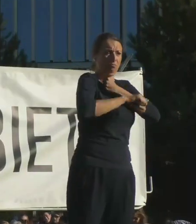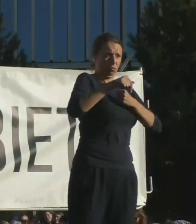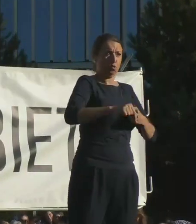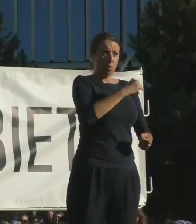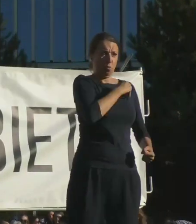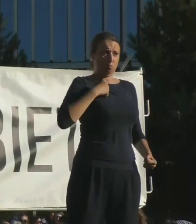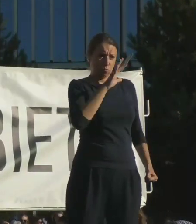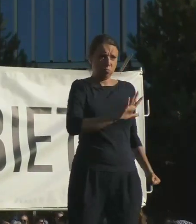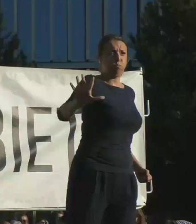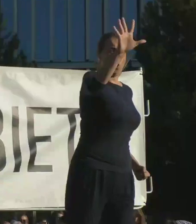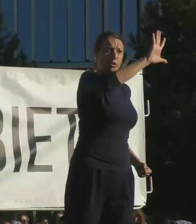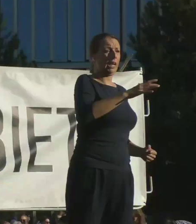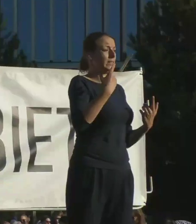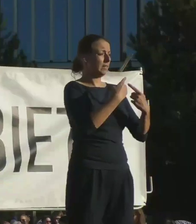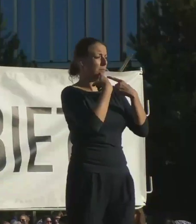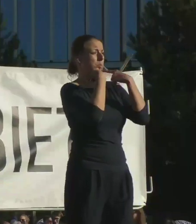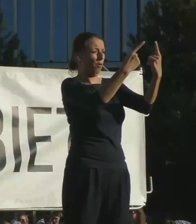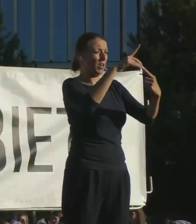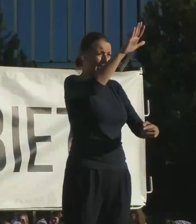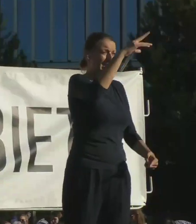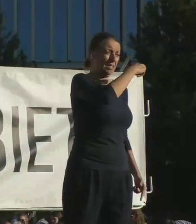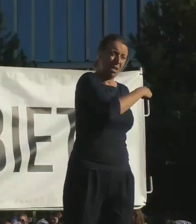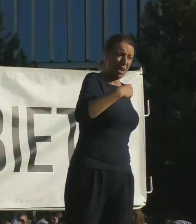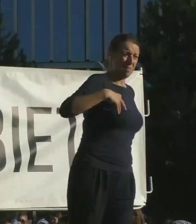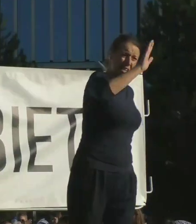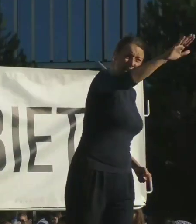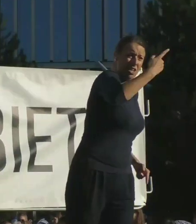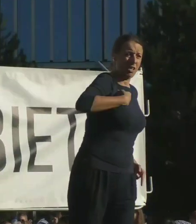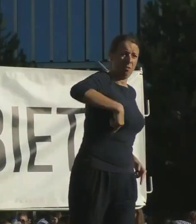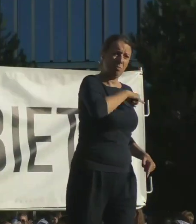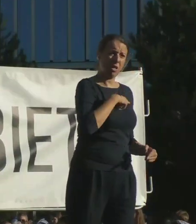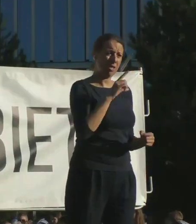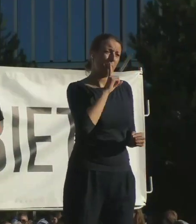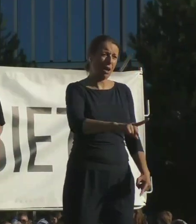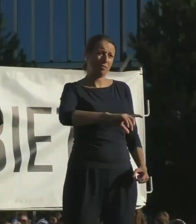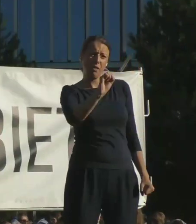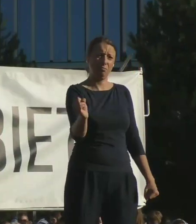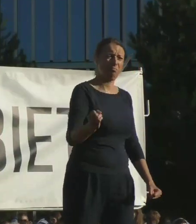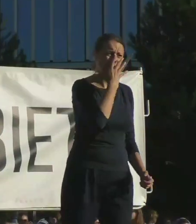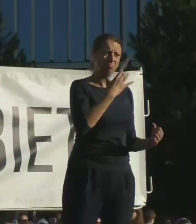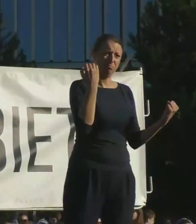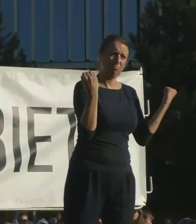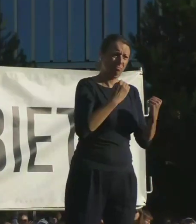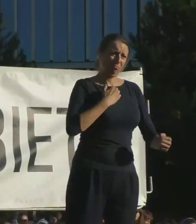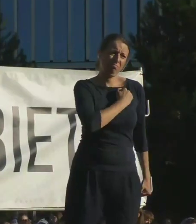kraju, żeby powiedzieć panu, jak bardzo jesteśmy rozczarowane.